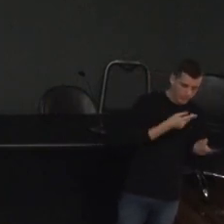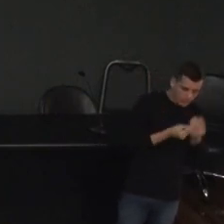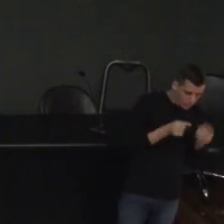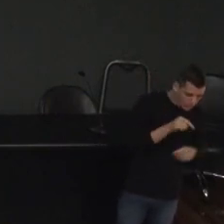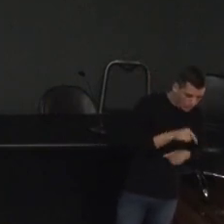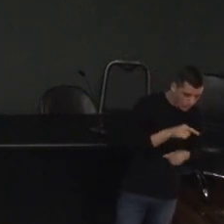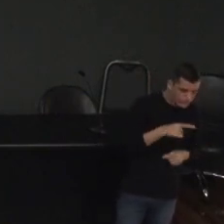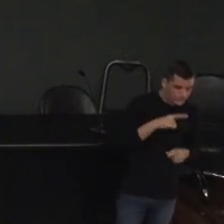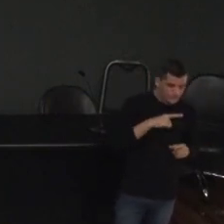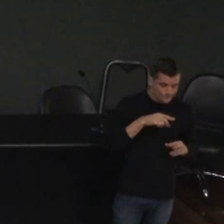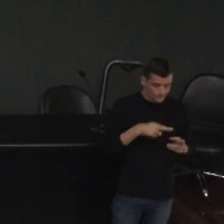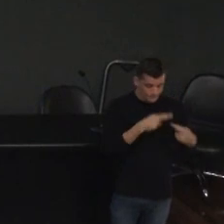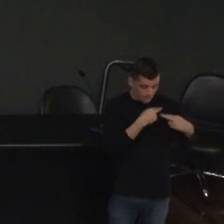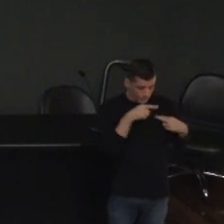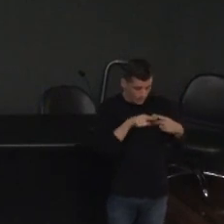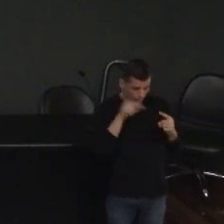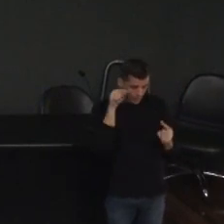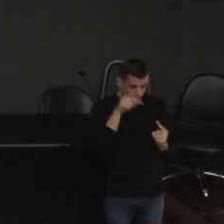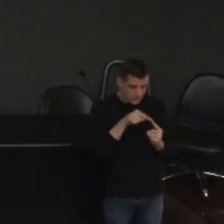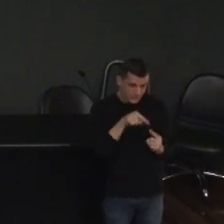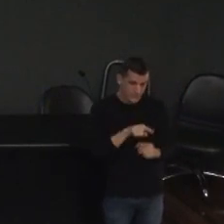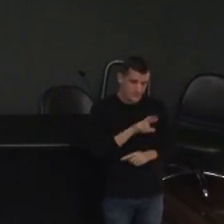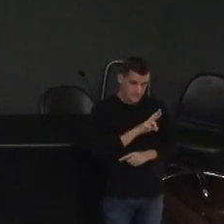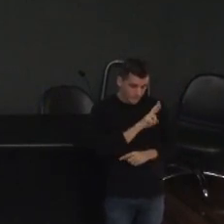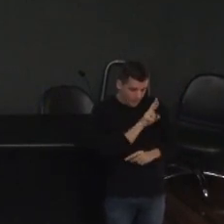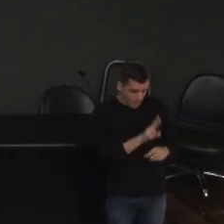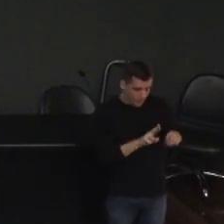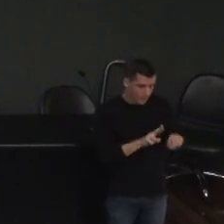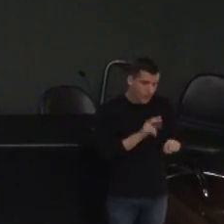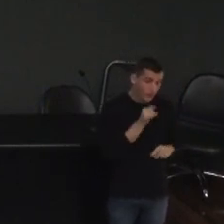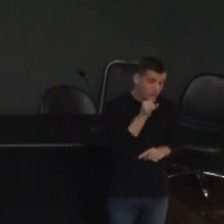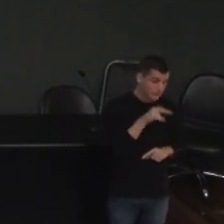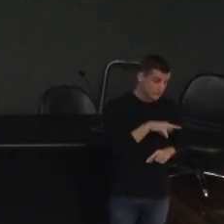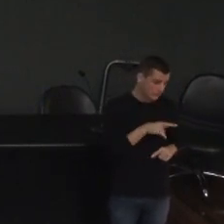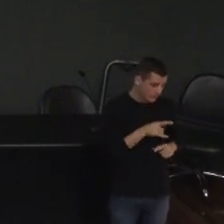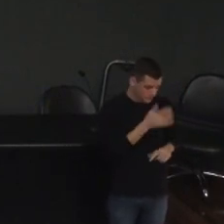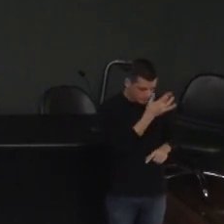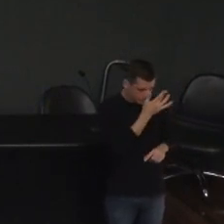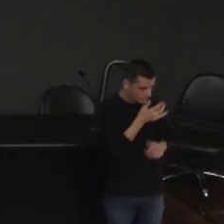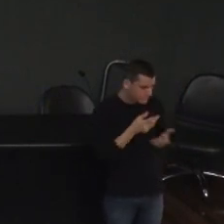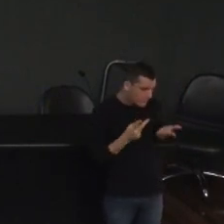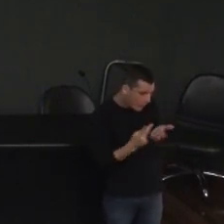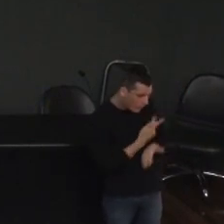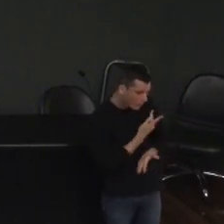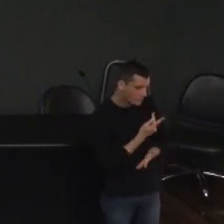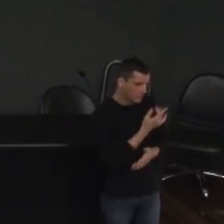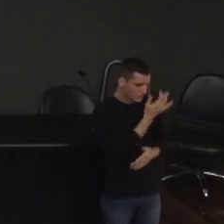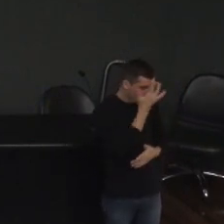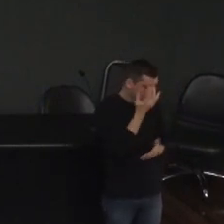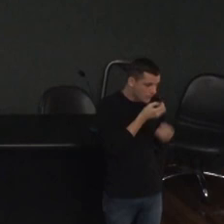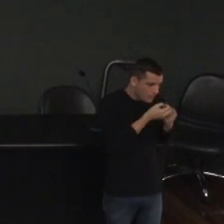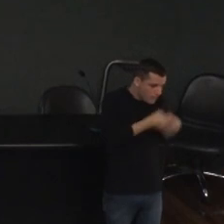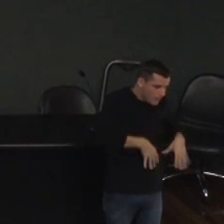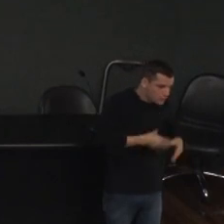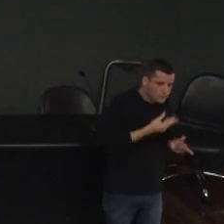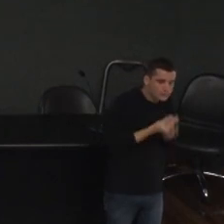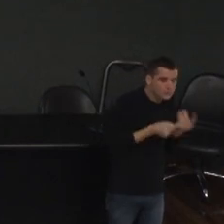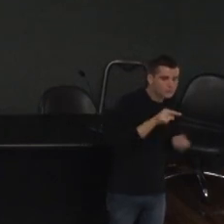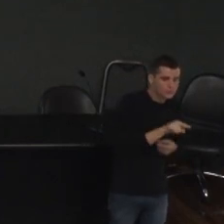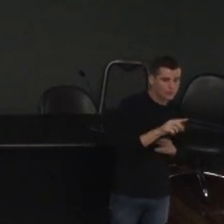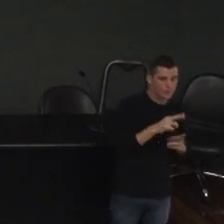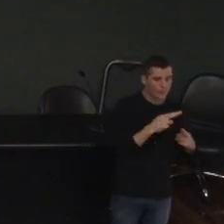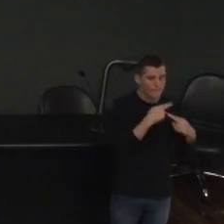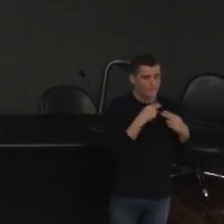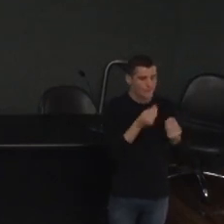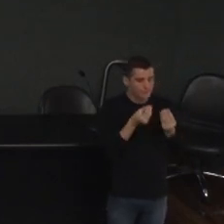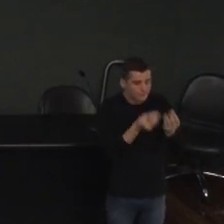objetiva para responder pelo dano é do controlador ou do operador como o controlador e o operador não